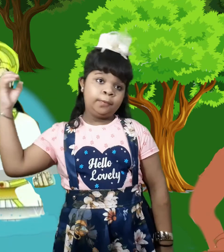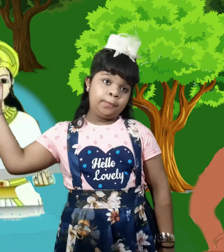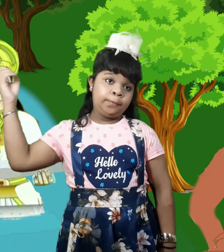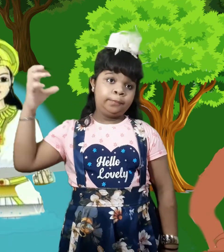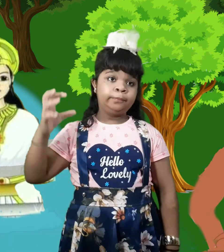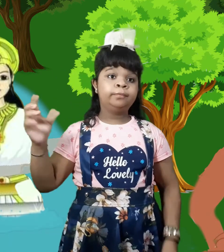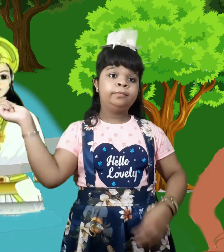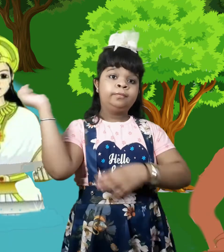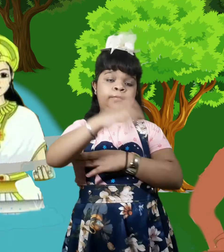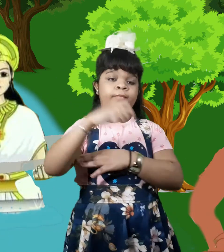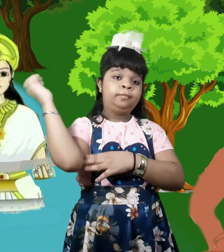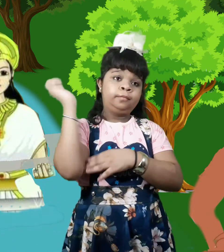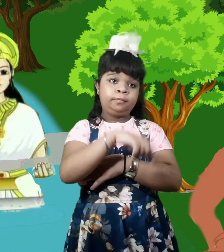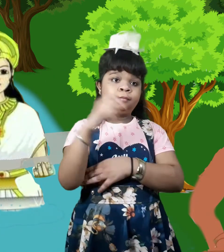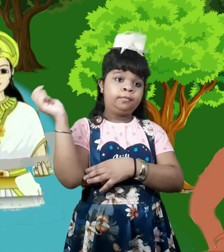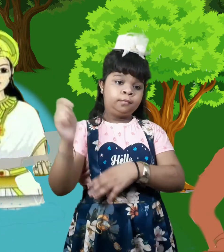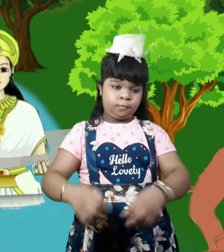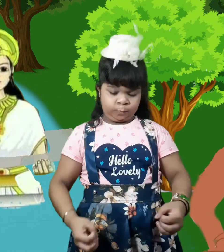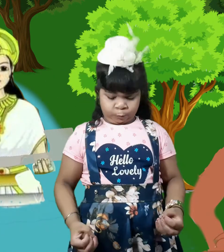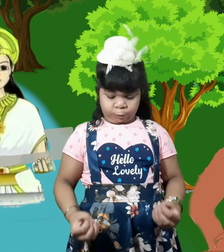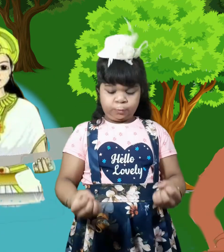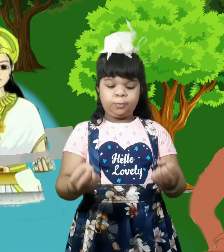चांदी की कुल्हाड़ी लेकर आई